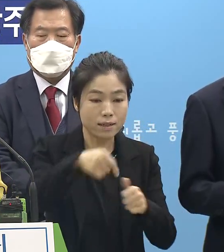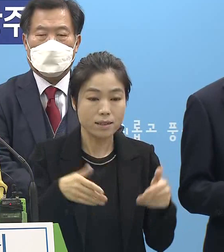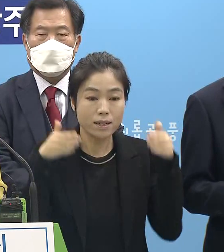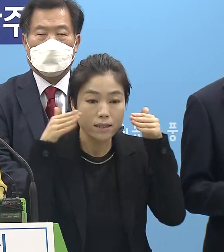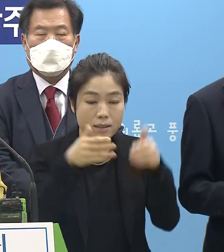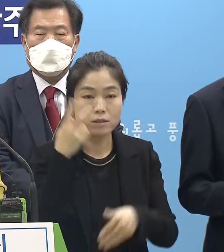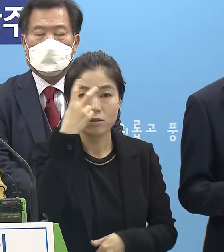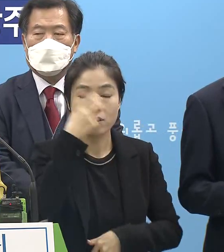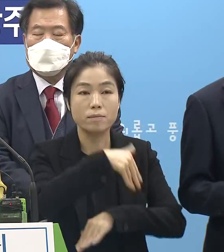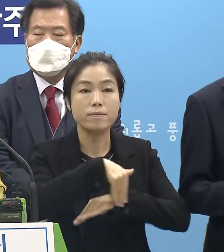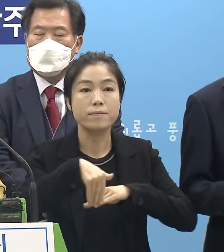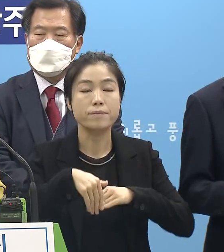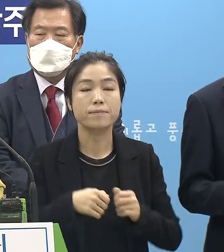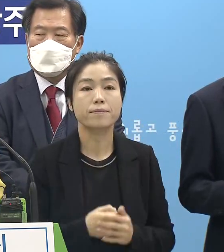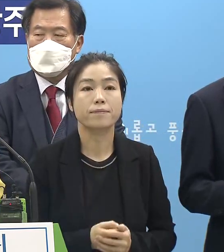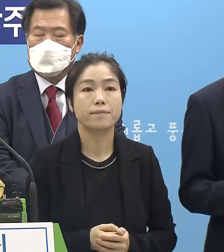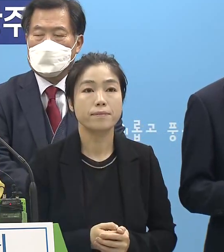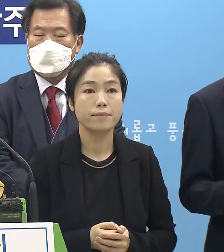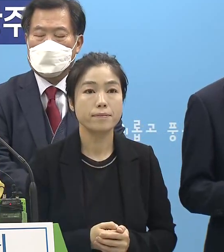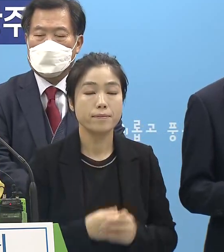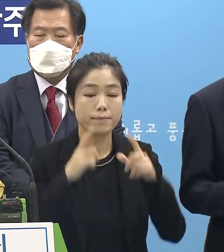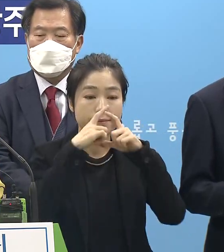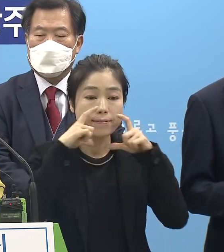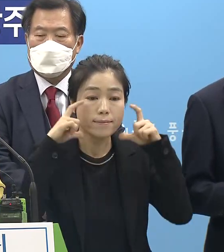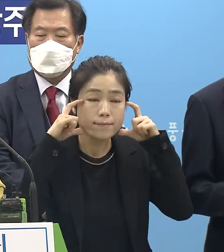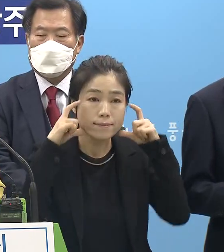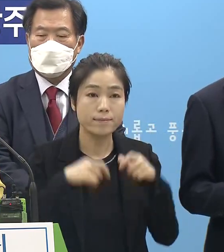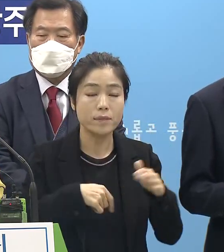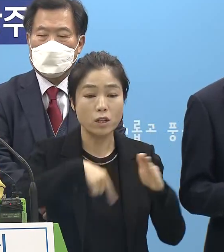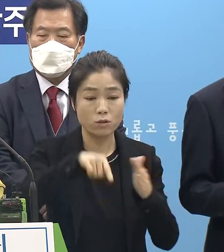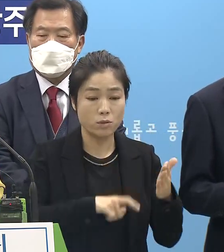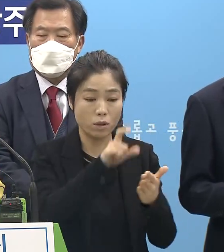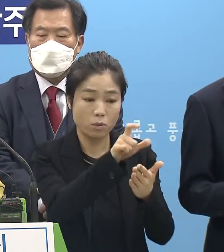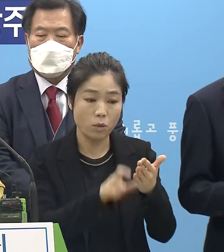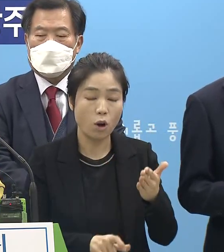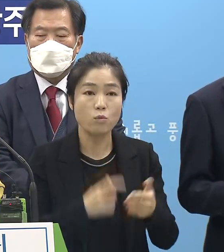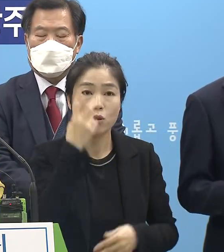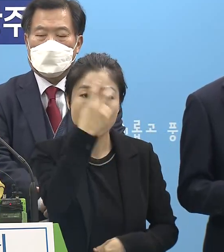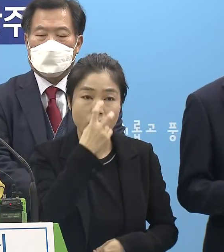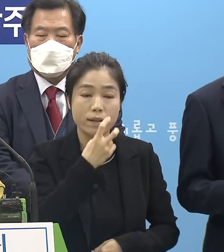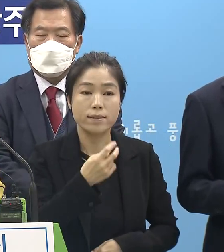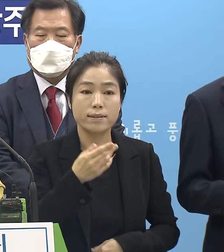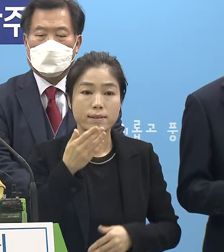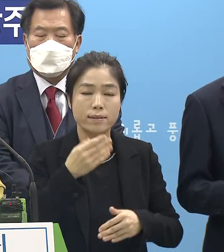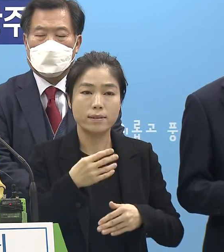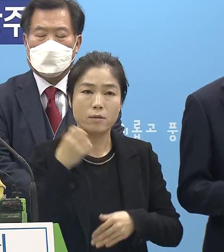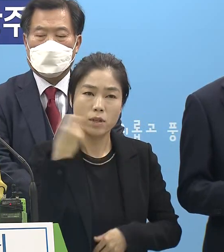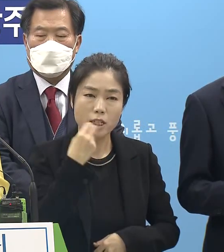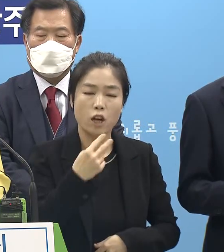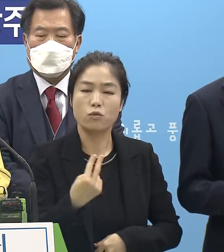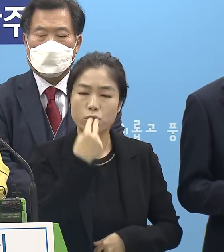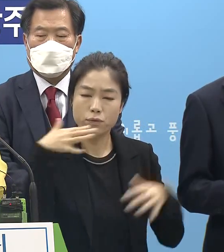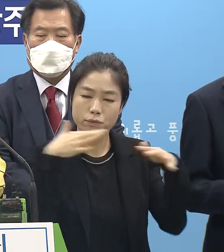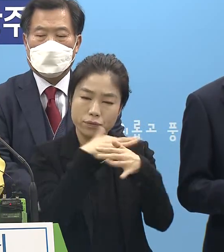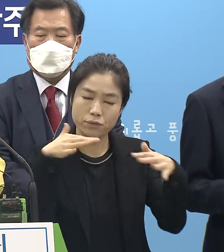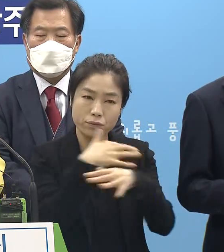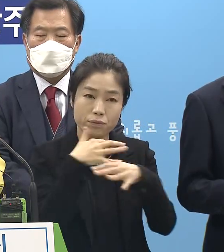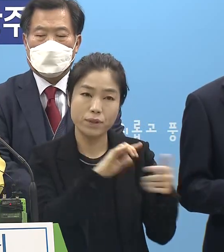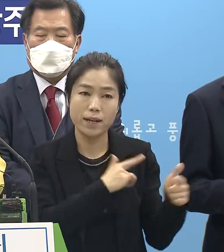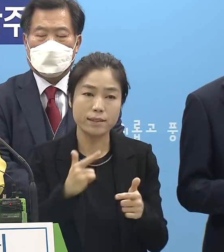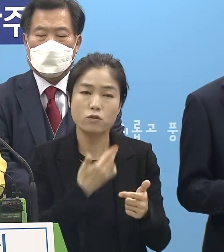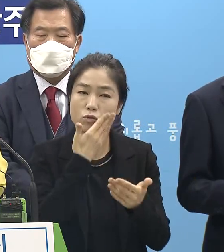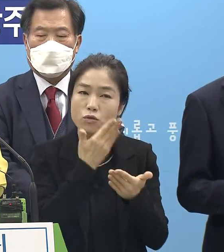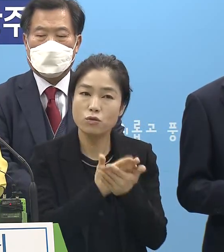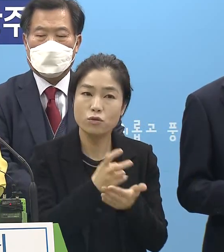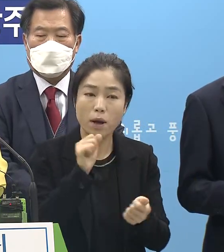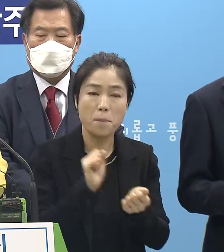집중 점검하겠습니다. 마스크 착용, 출입자 명부관리, 주기적 환기소독 등 핵심